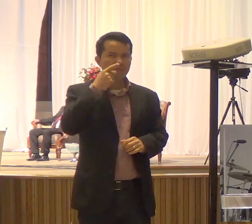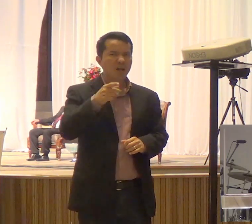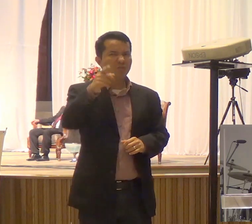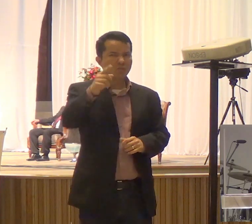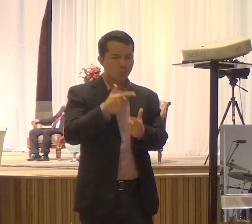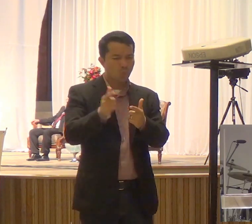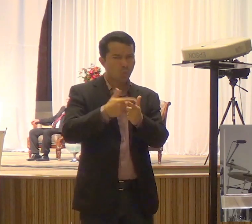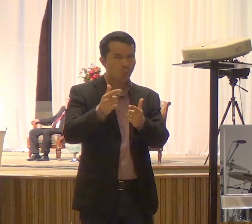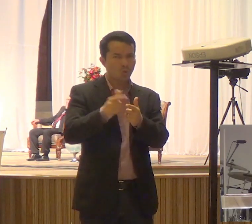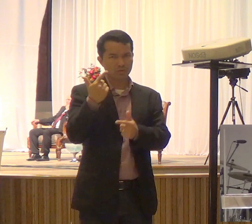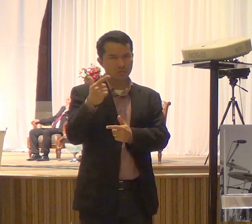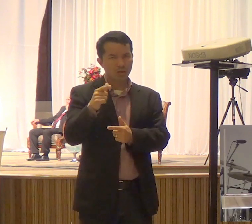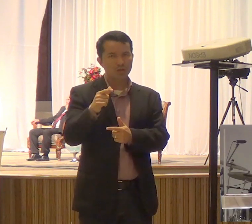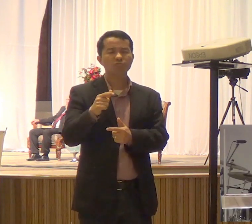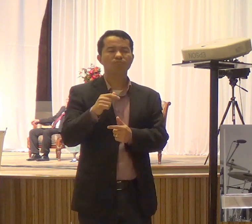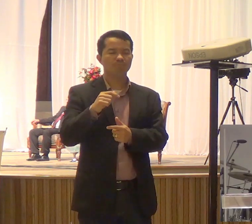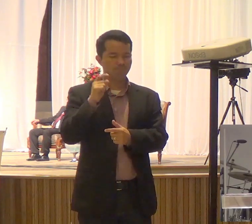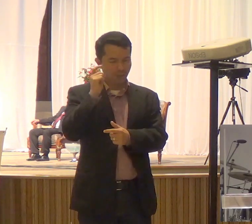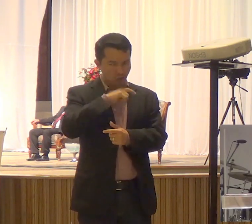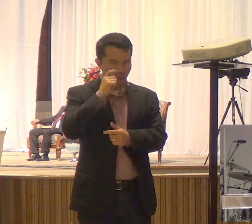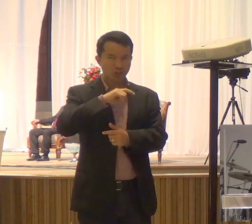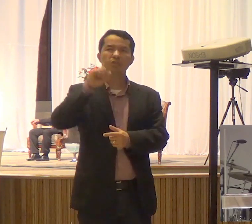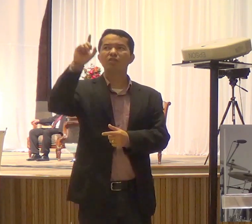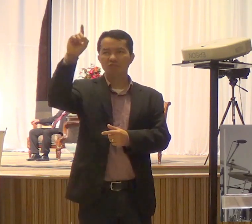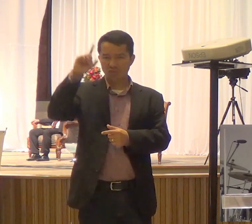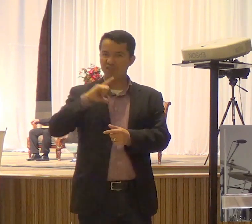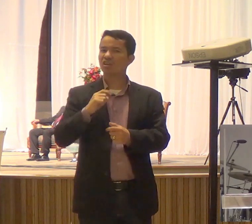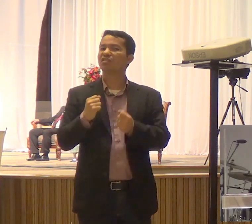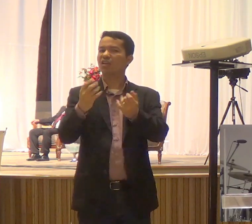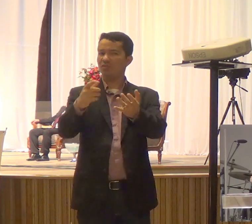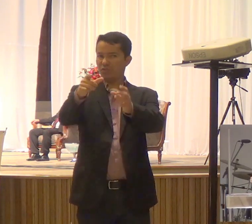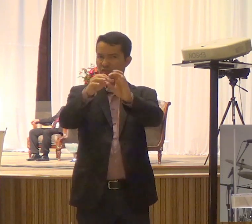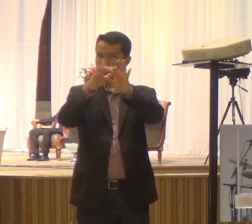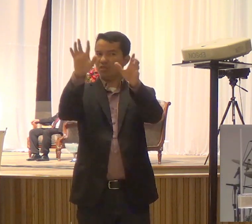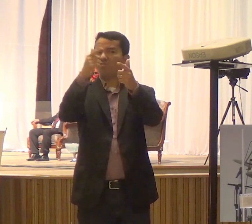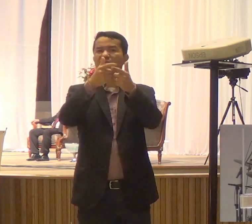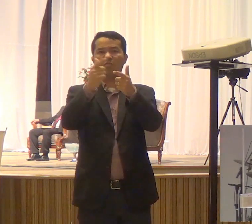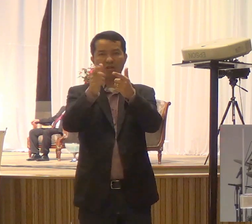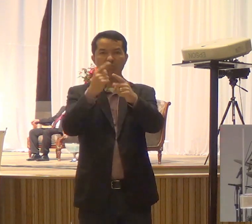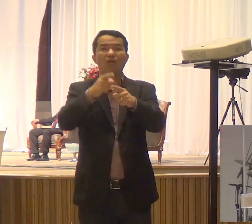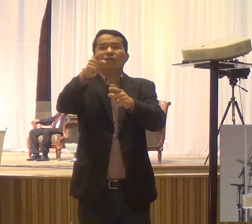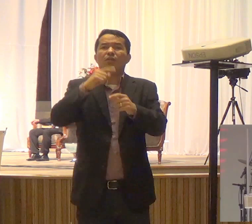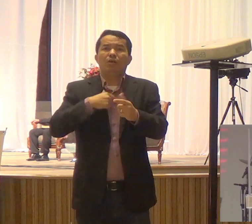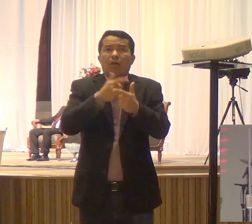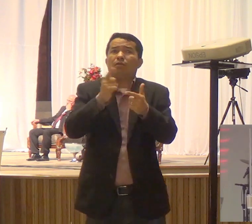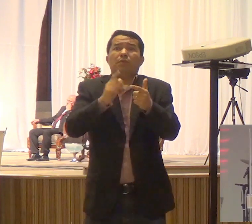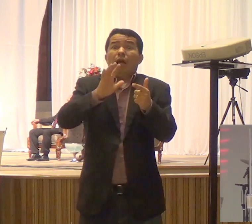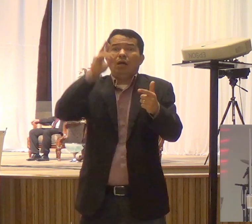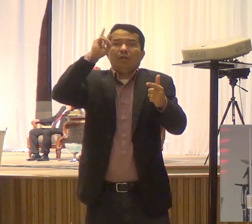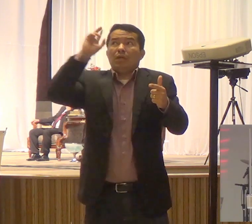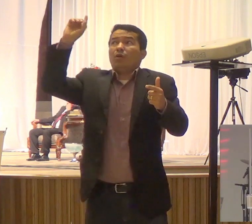dEle, isso é mentira. Porque Ele permite sim. Tem coisas que queimam ao nosso